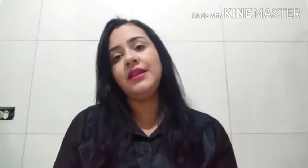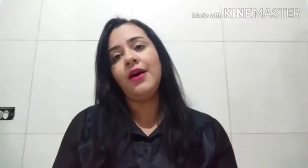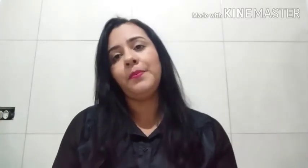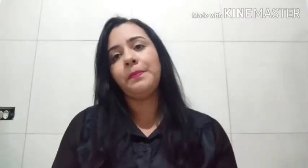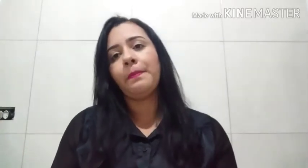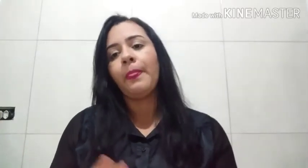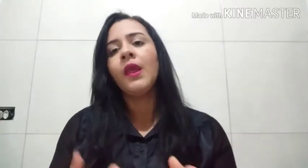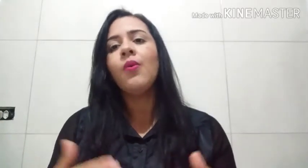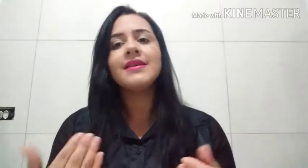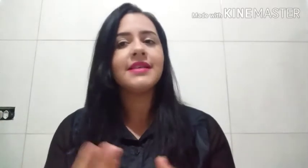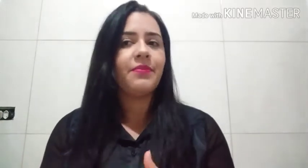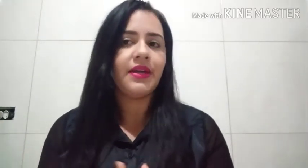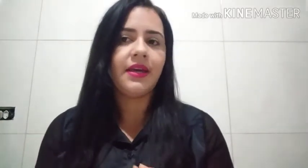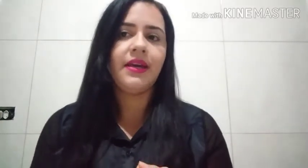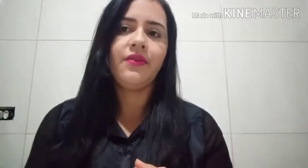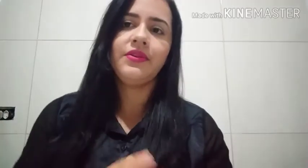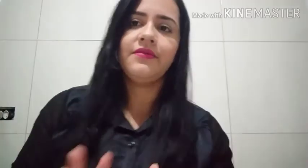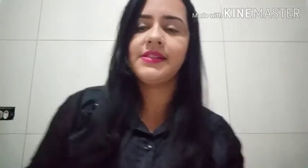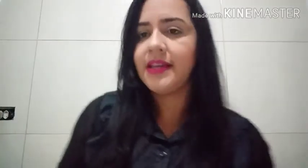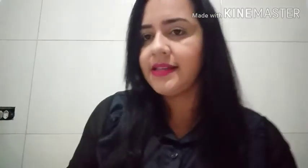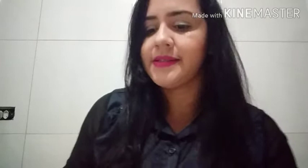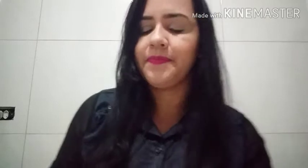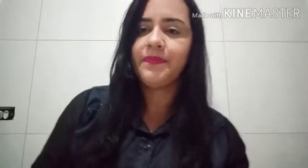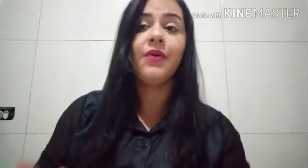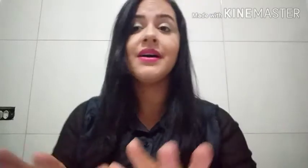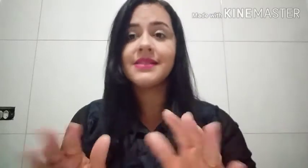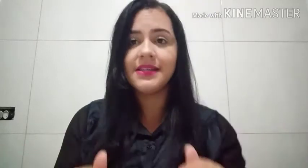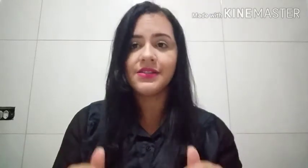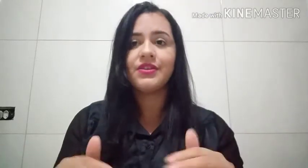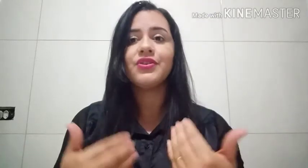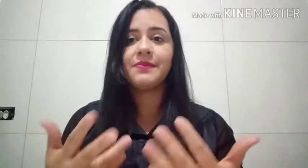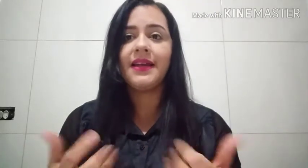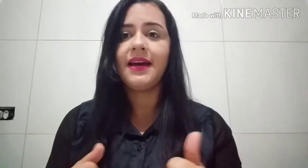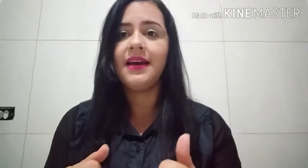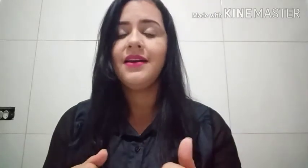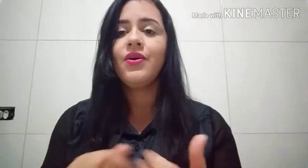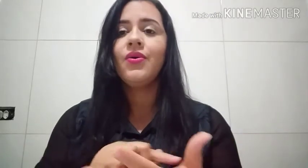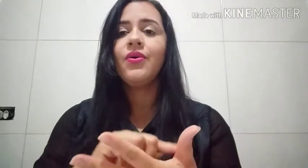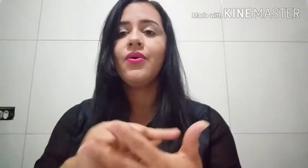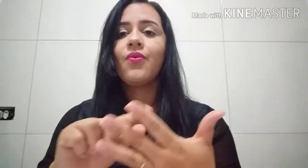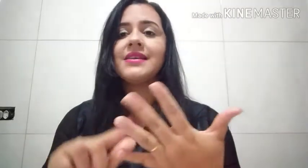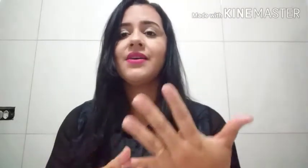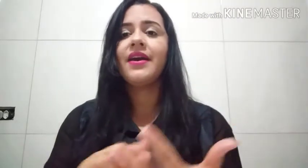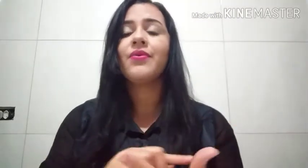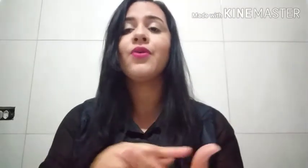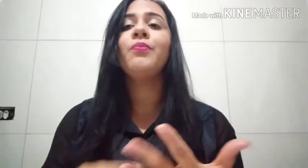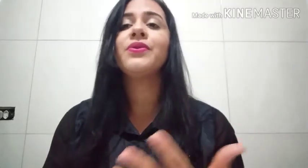sinal. Um exemplo aqui que eu vou dar a vocês... Não, antes disso, deixa eu explicar o que compõe os